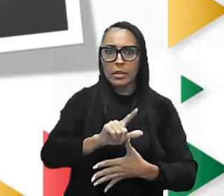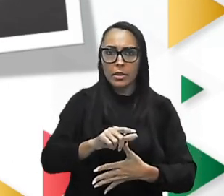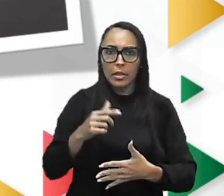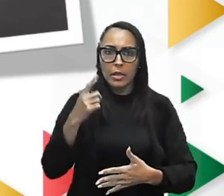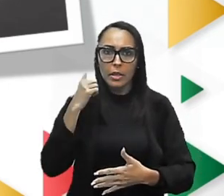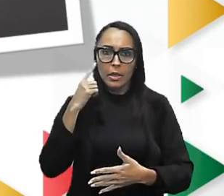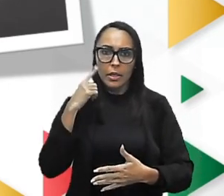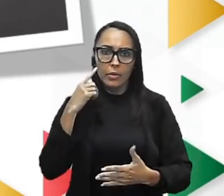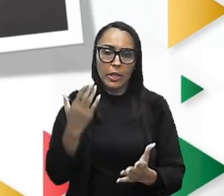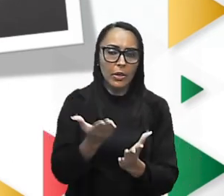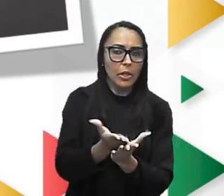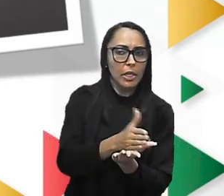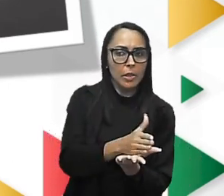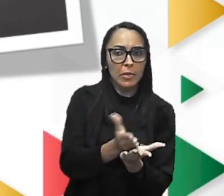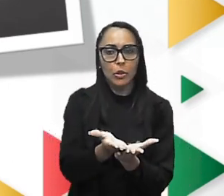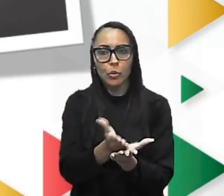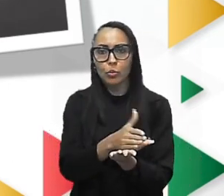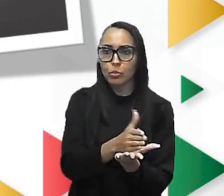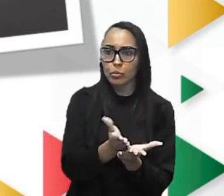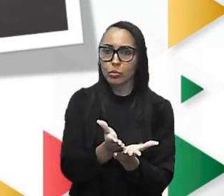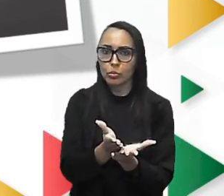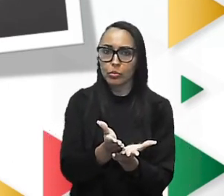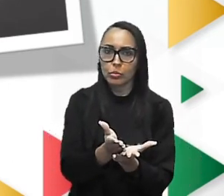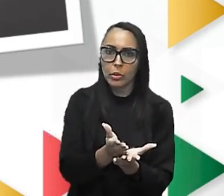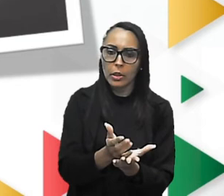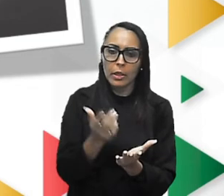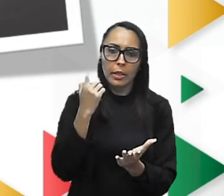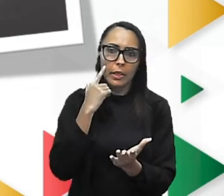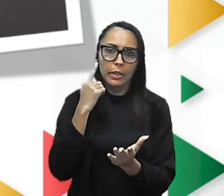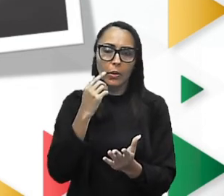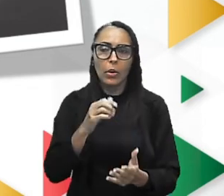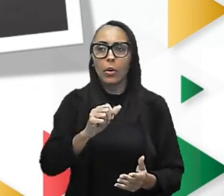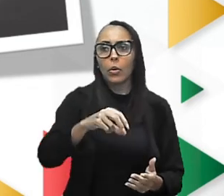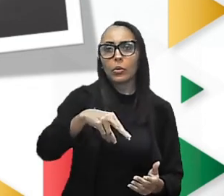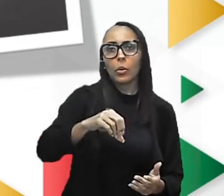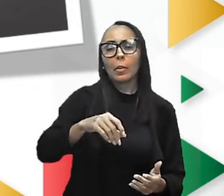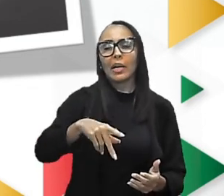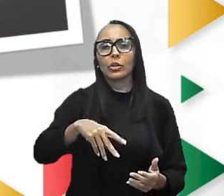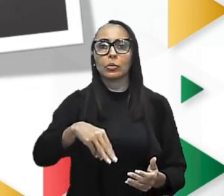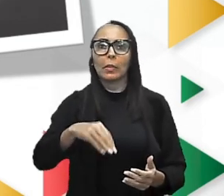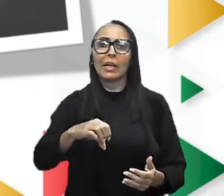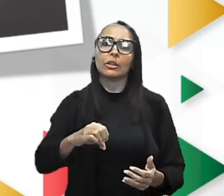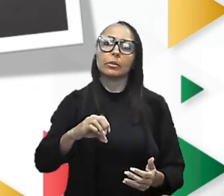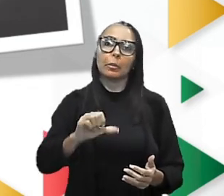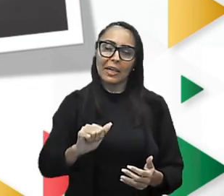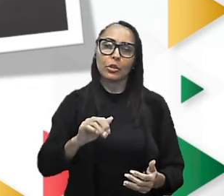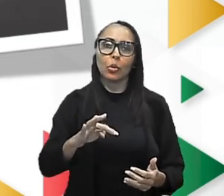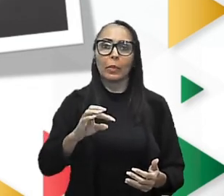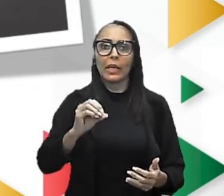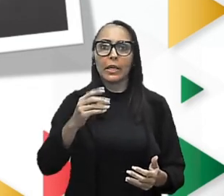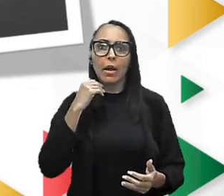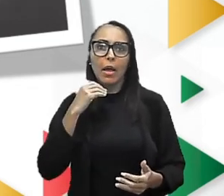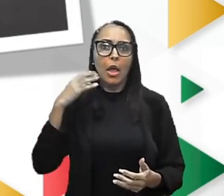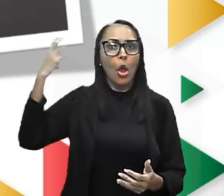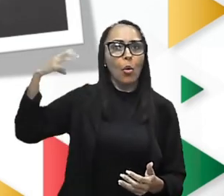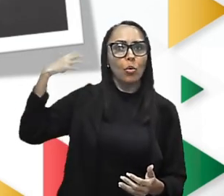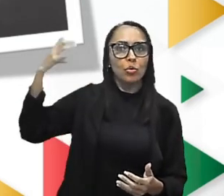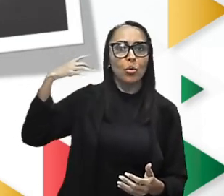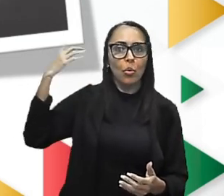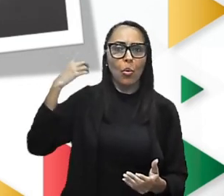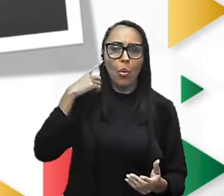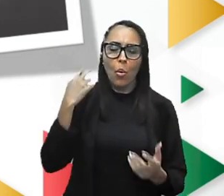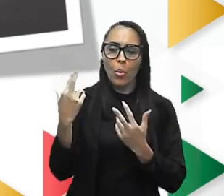hibridismo, híbrido. Já a onomatopeia é a imitação de sons. Veja, é a